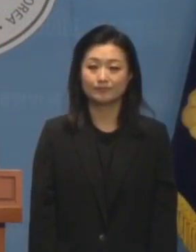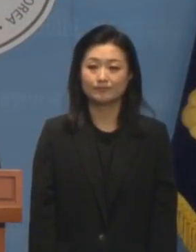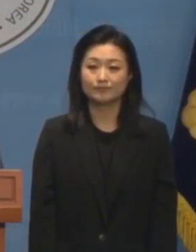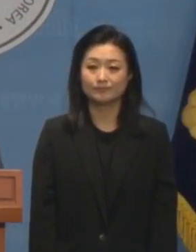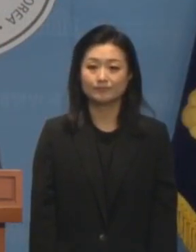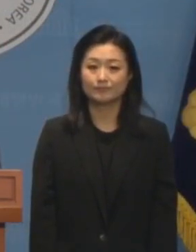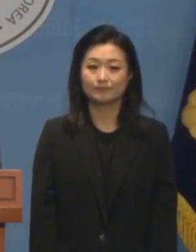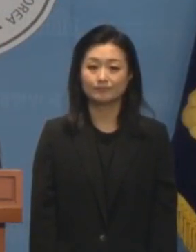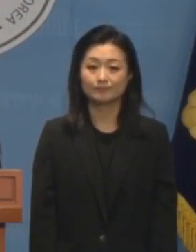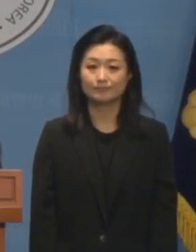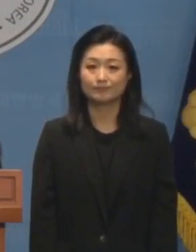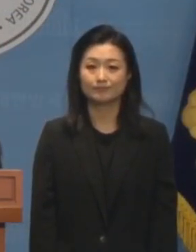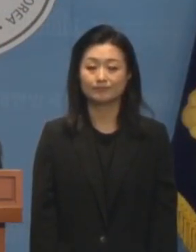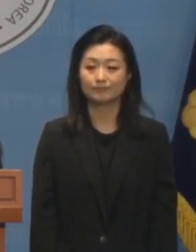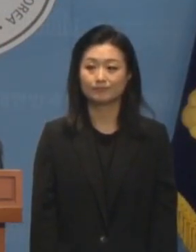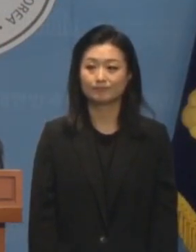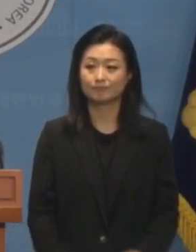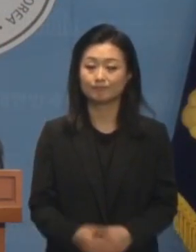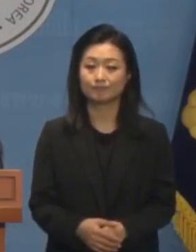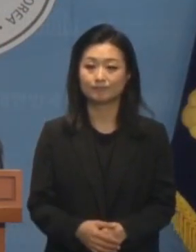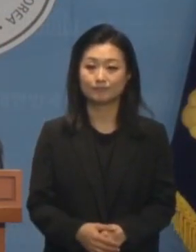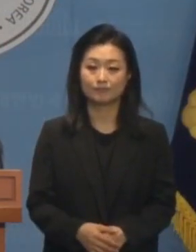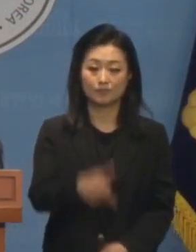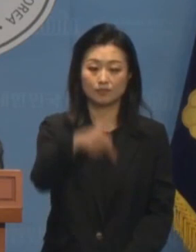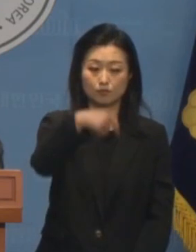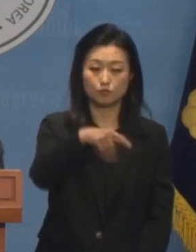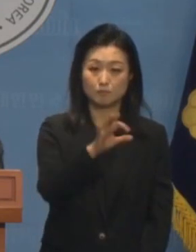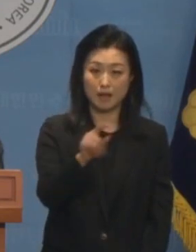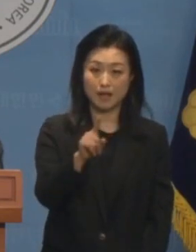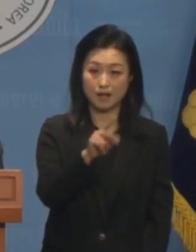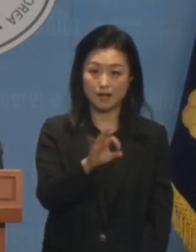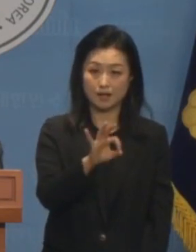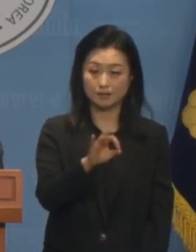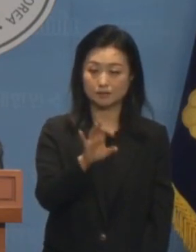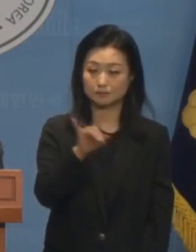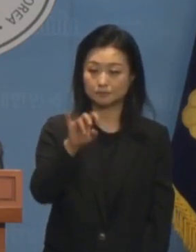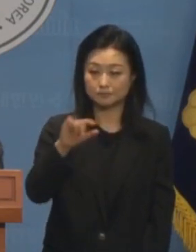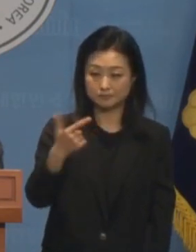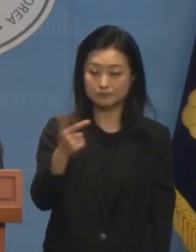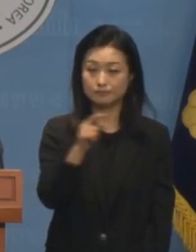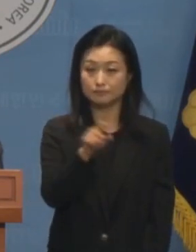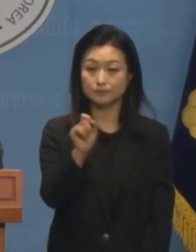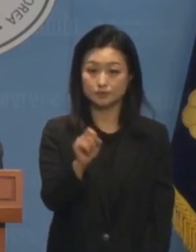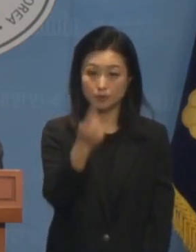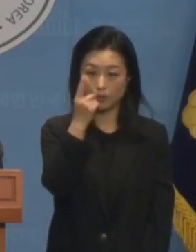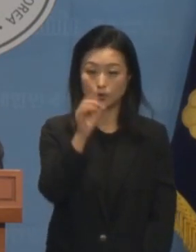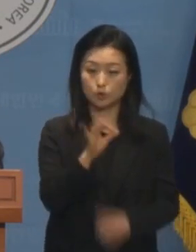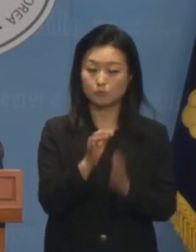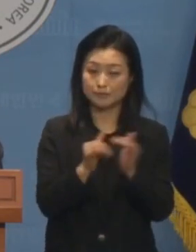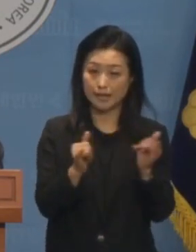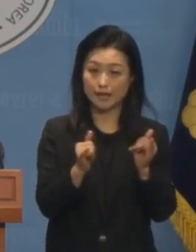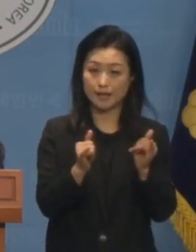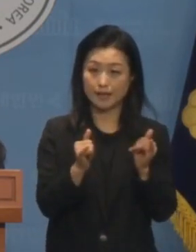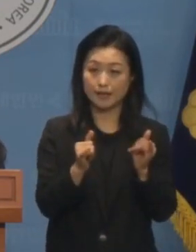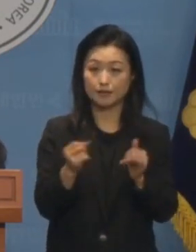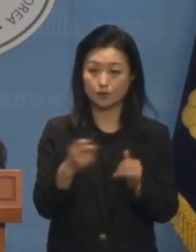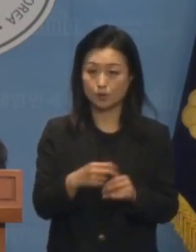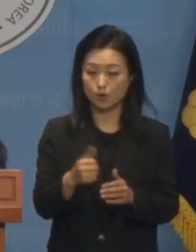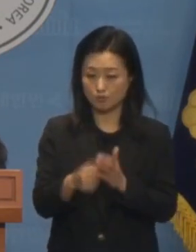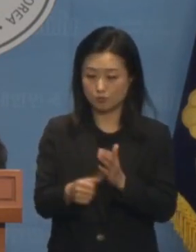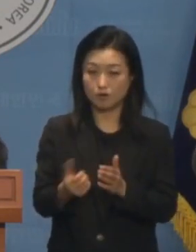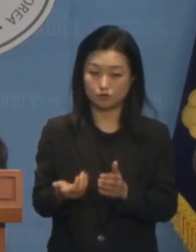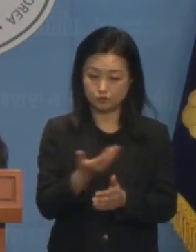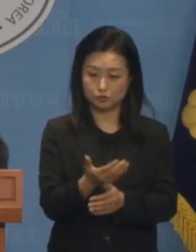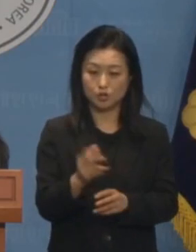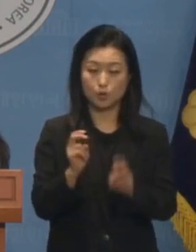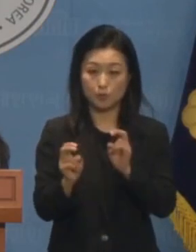네. 현장에서 쿠팡과 배민과 같은 독점적 기업들로 인해서 소비자, 입점업체, 노동자